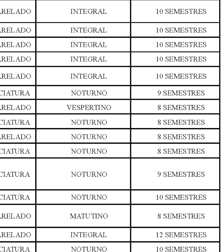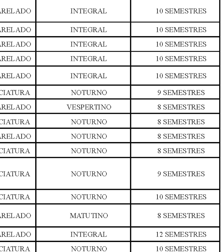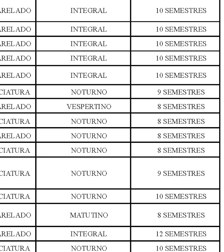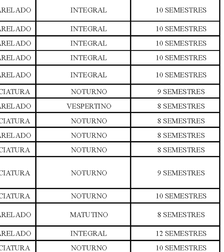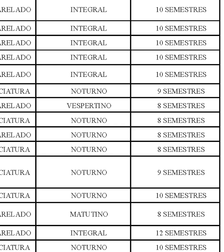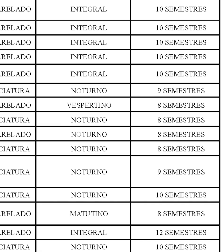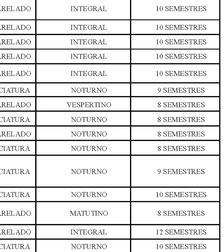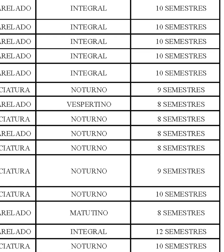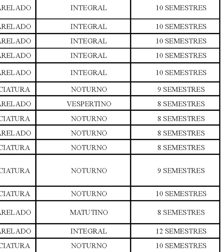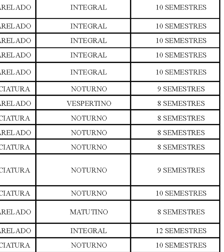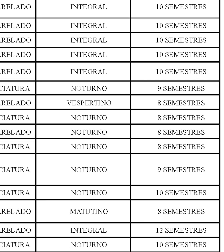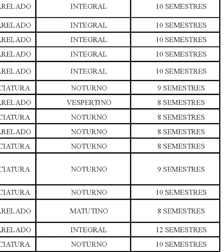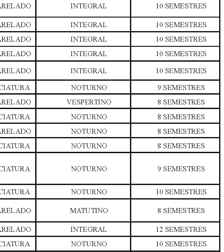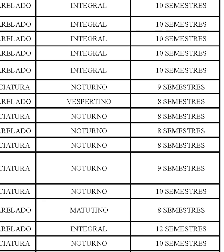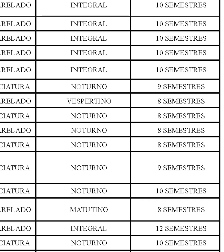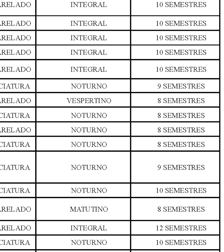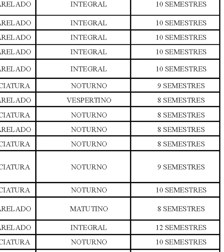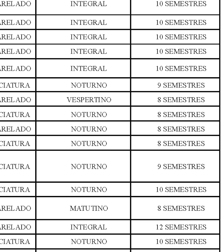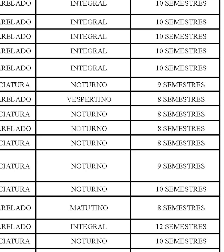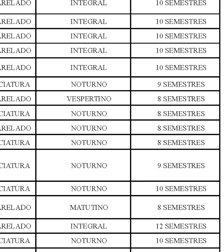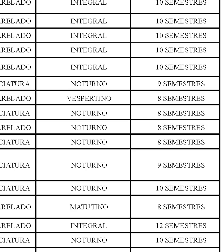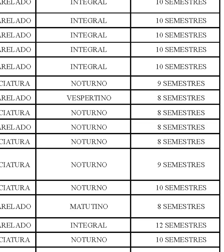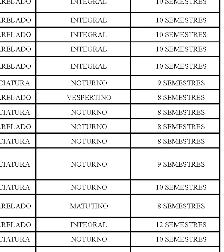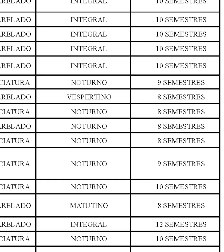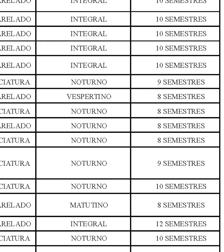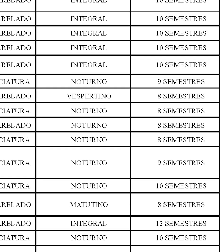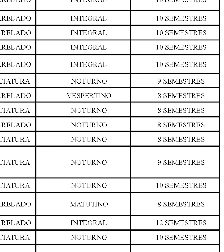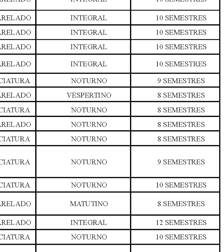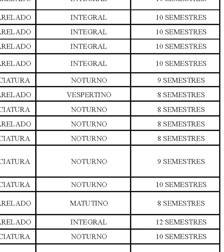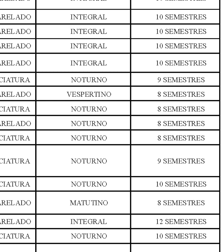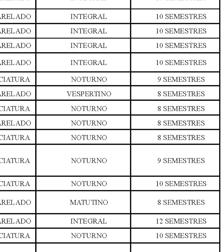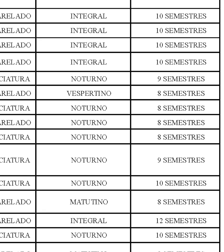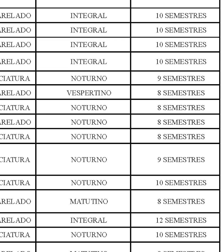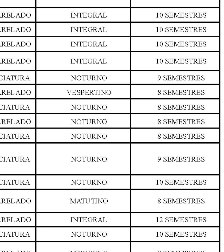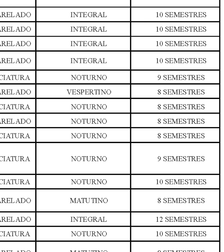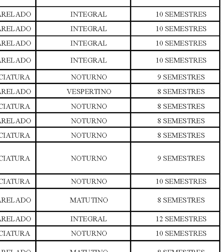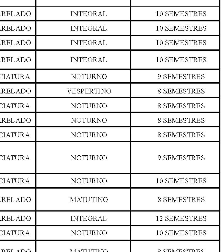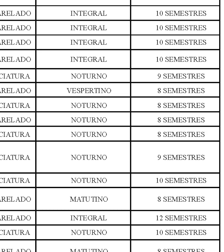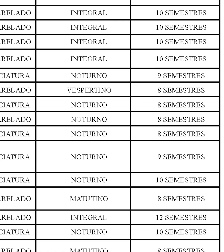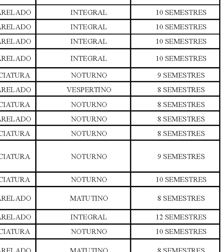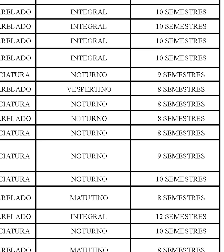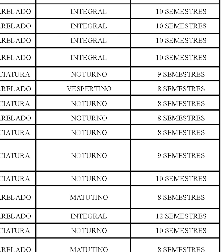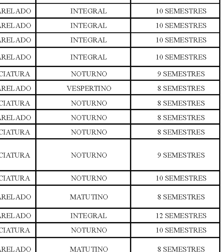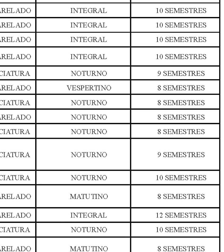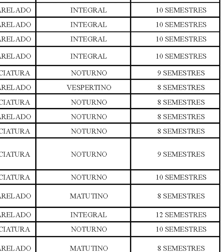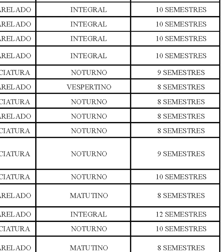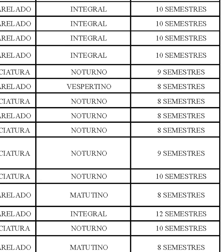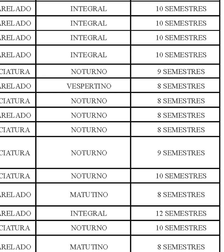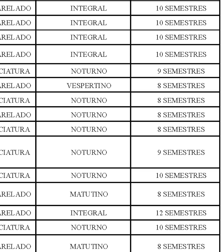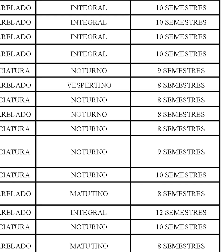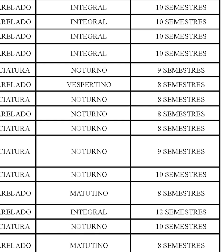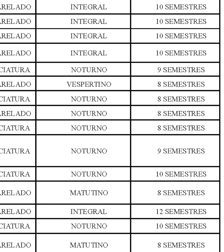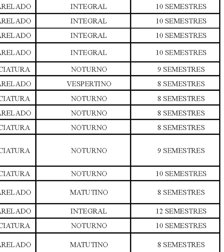semestres. Matemática, licenciatura, noturno, 10 semestres. Mediação cultural, artes e